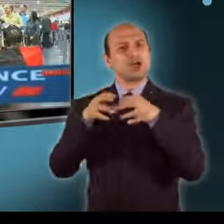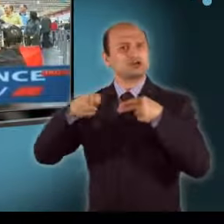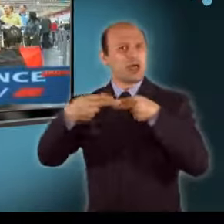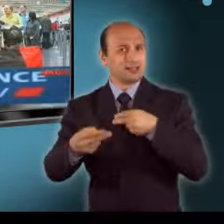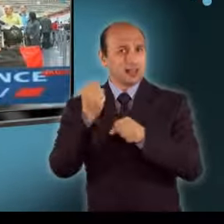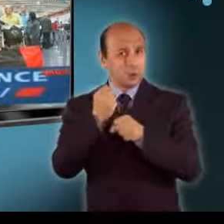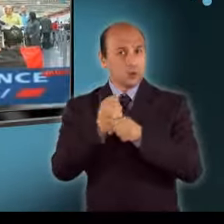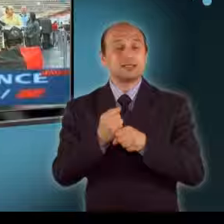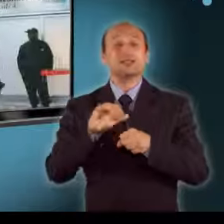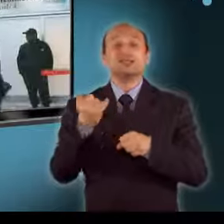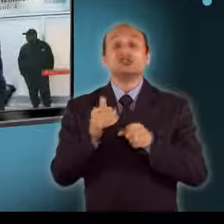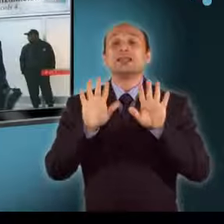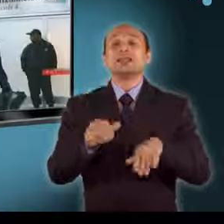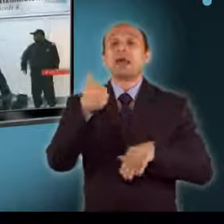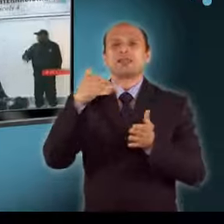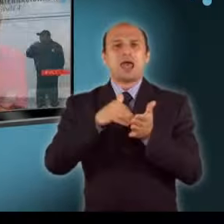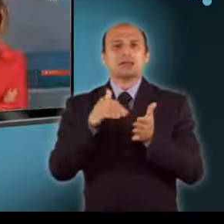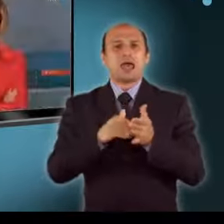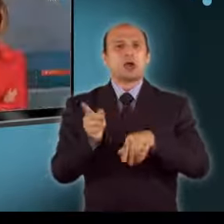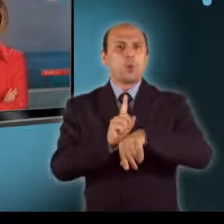már 11 ezer órát repült.